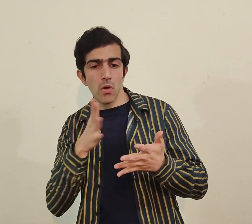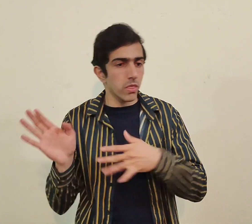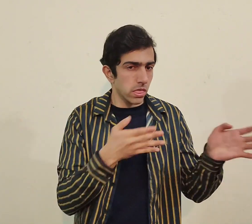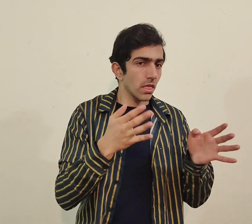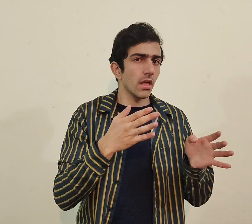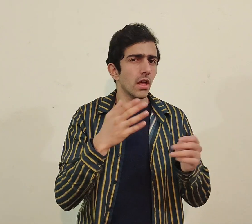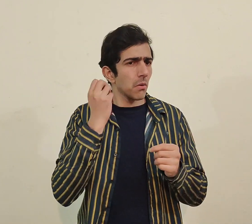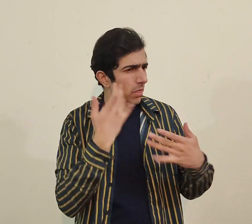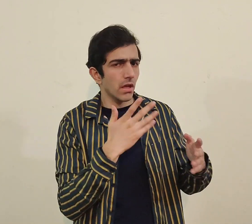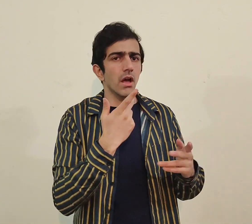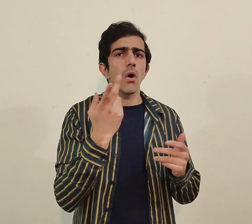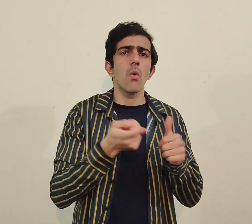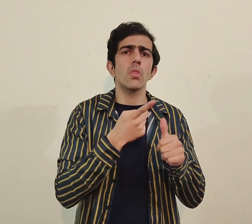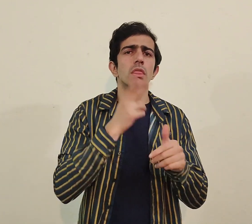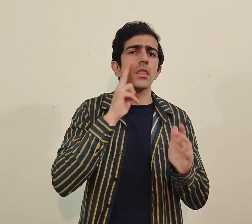اگر آپ deaf person کو